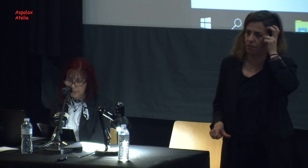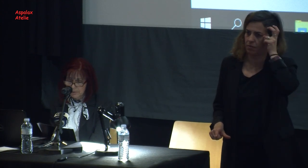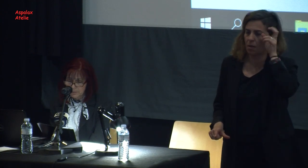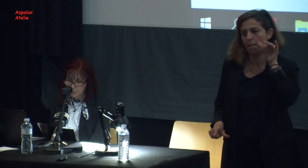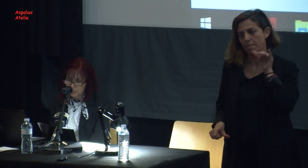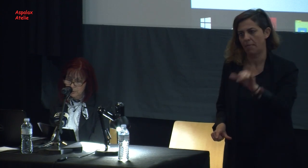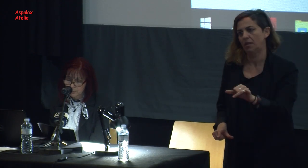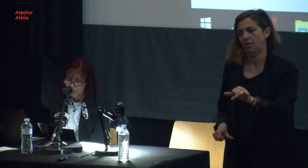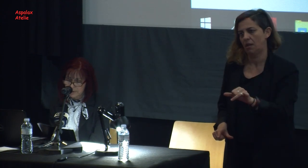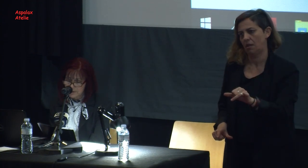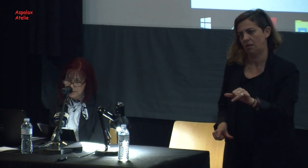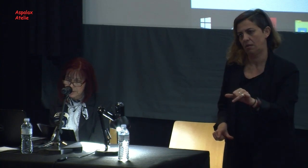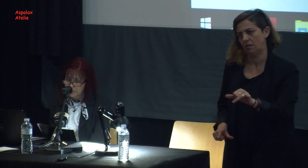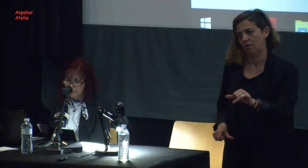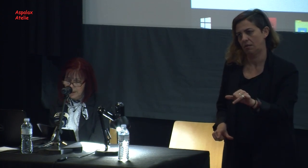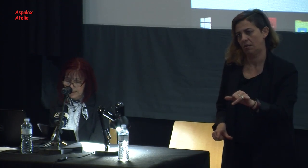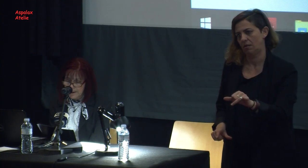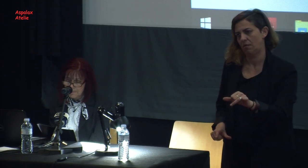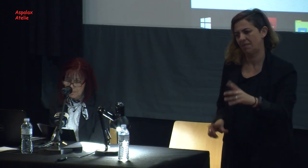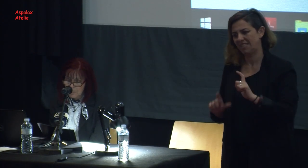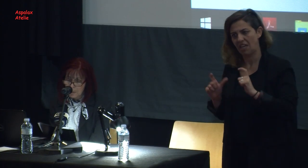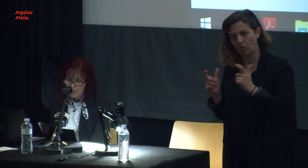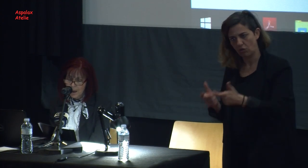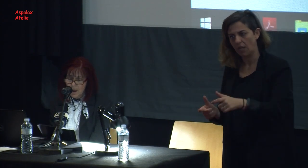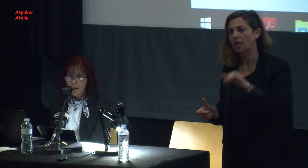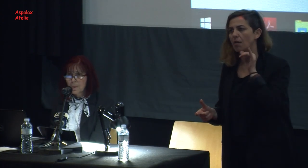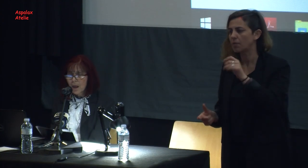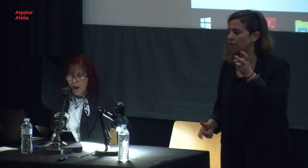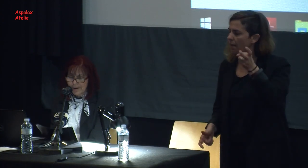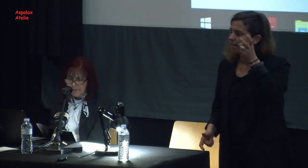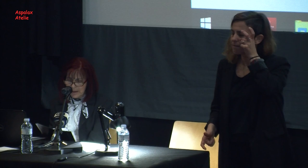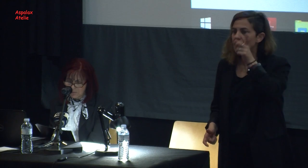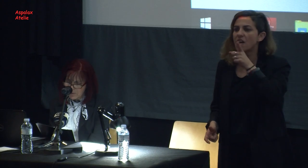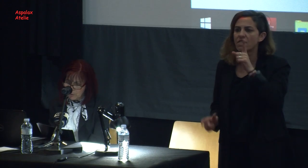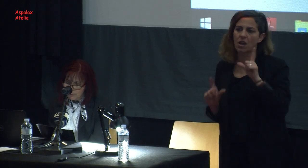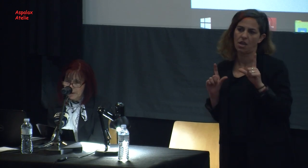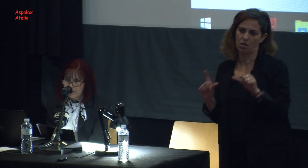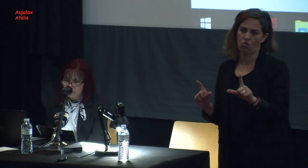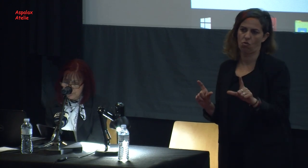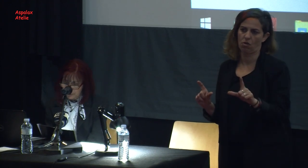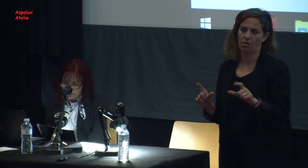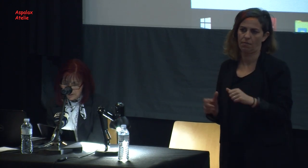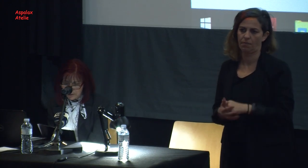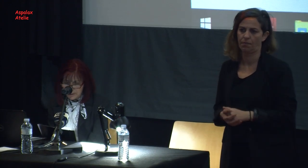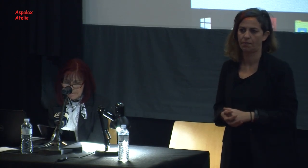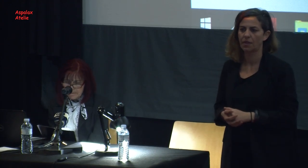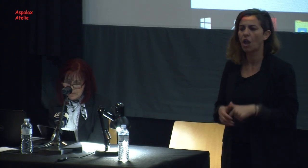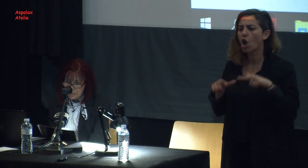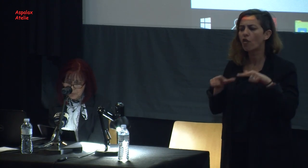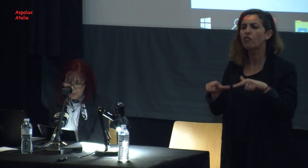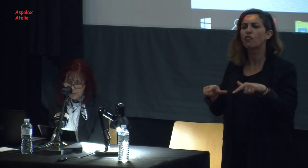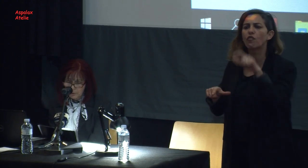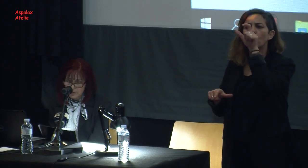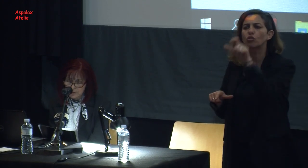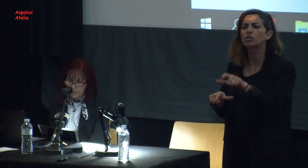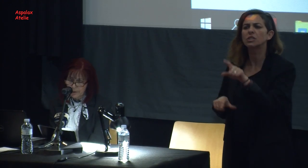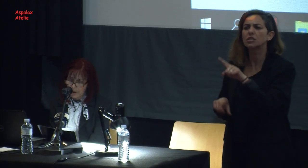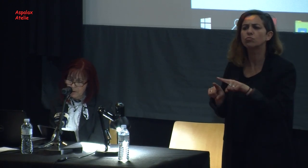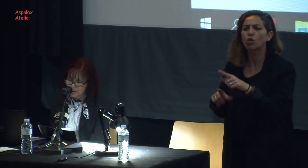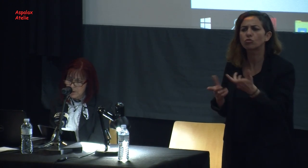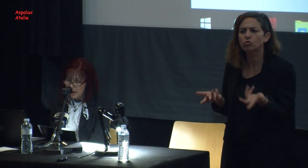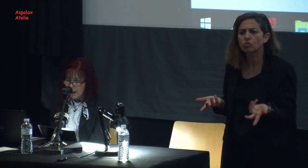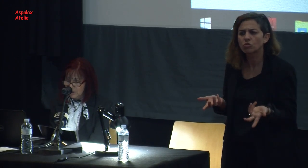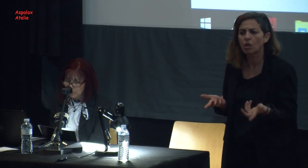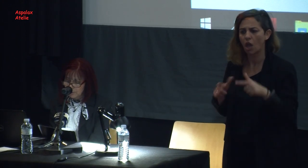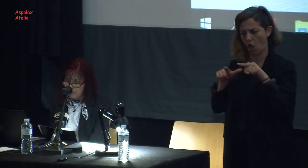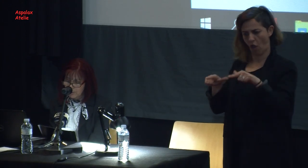στο νου του φροντιστή στην οικογένεια. Αλήθεια, τι εννοούμε λέγοντας φροντιστής? Φροντιστής μπορεί